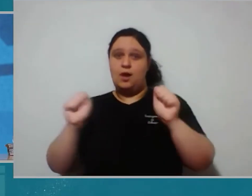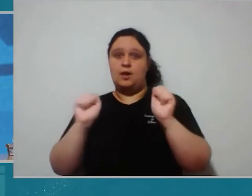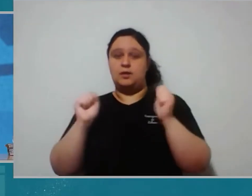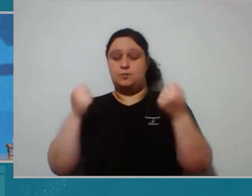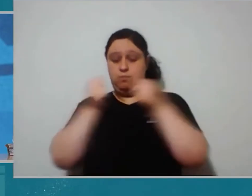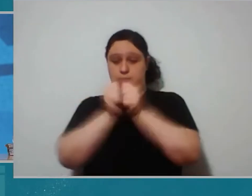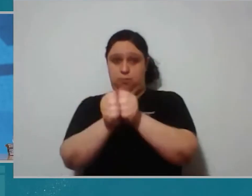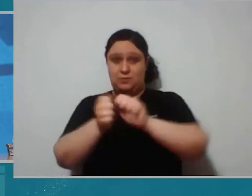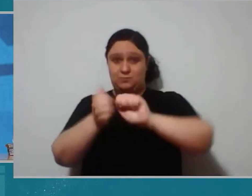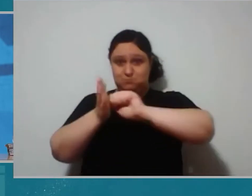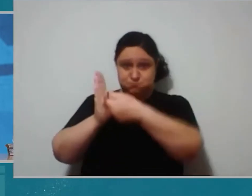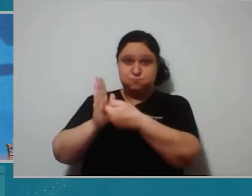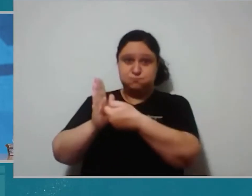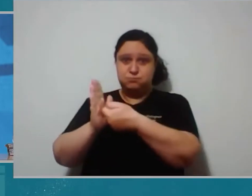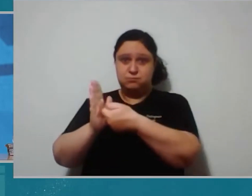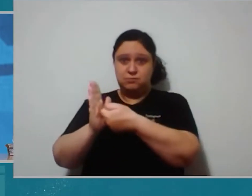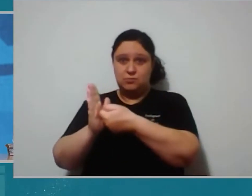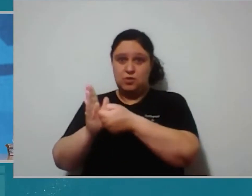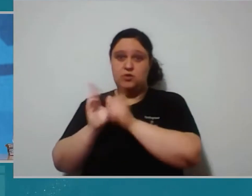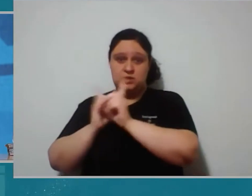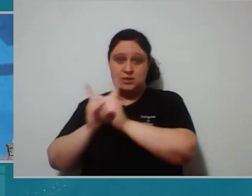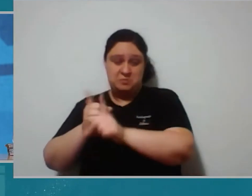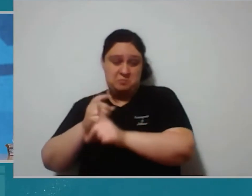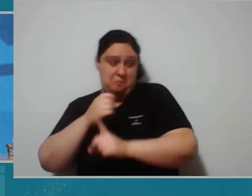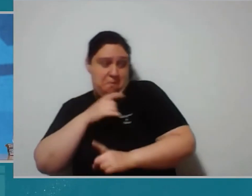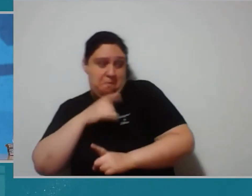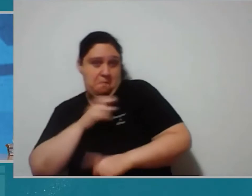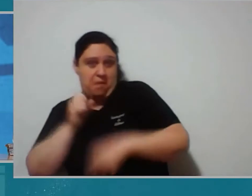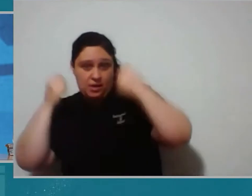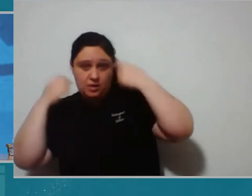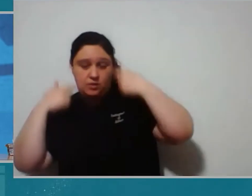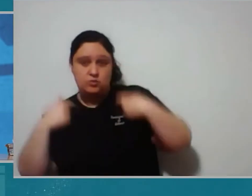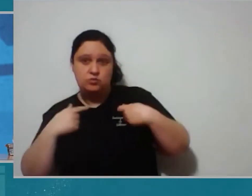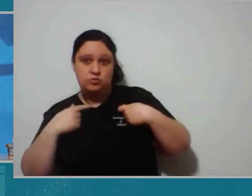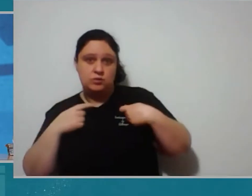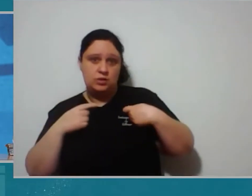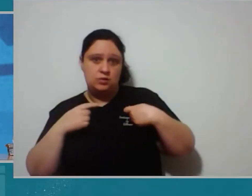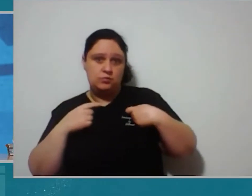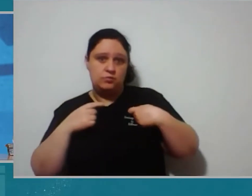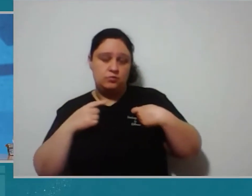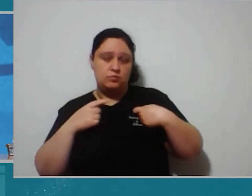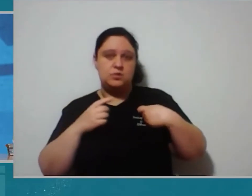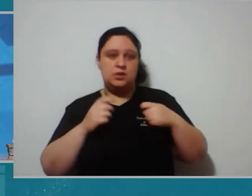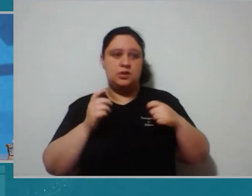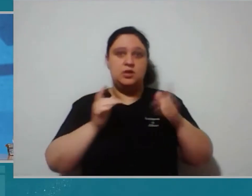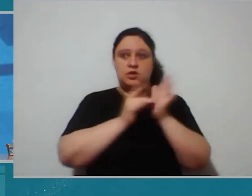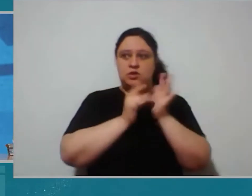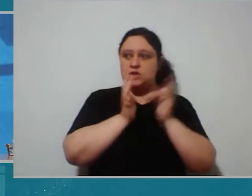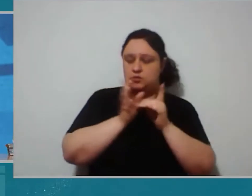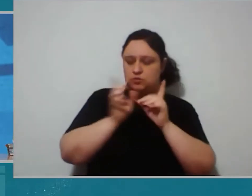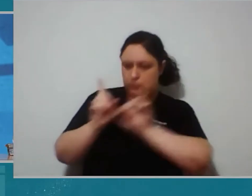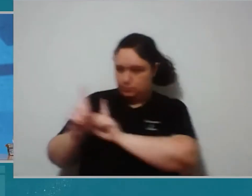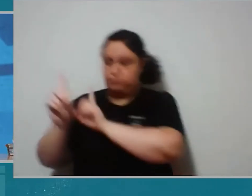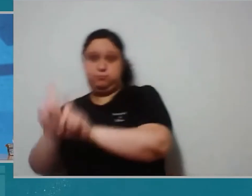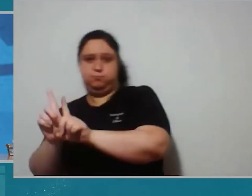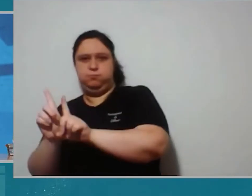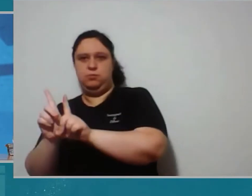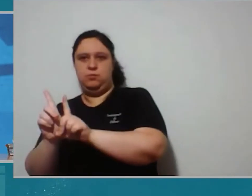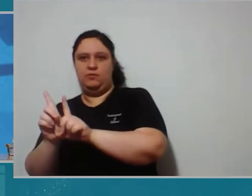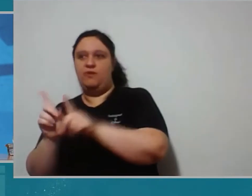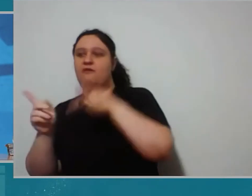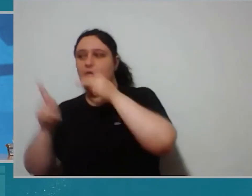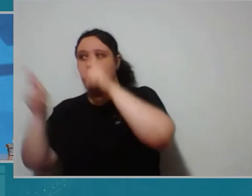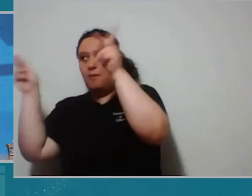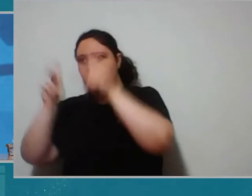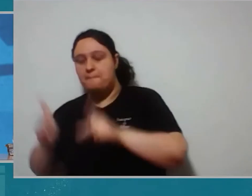medo dos judeus, veio Jesus, pôs-se no meio deles e disse-lhes: paz seja convosco. Vamos mais adiante e